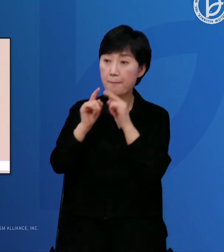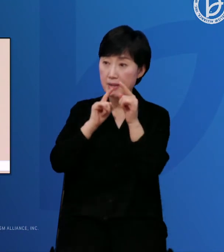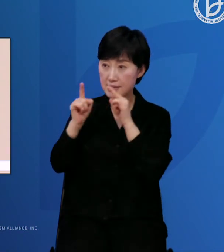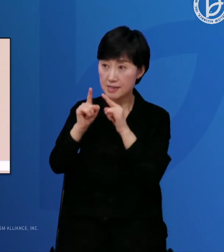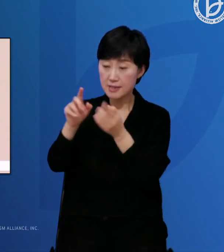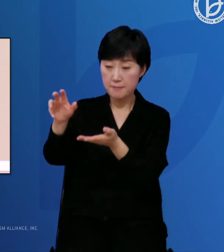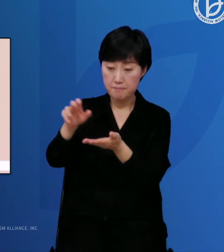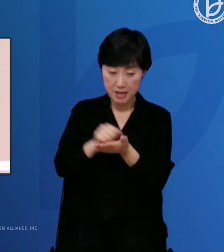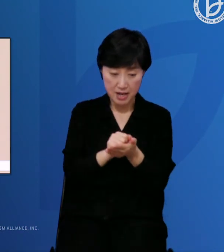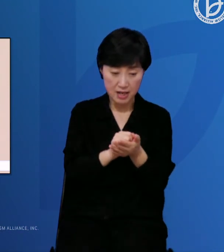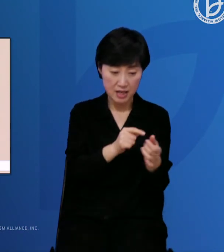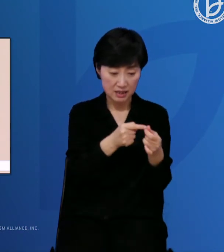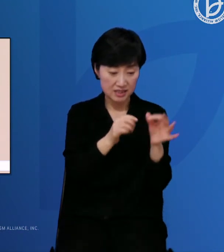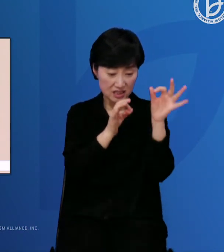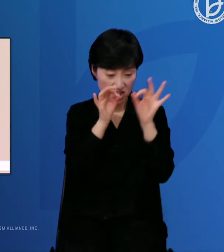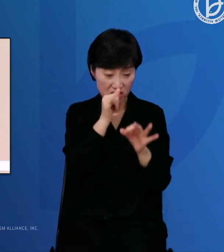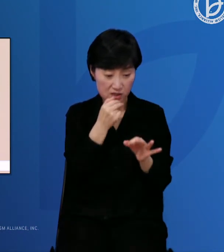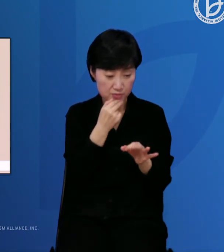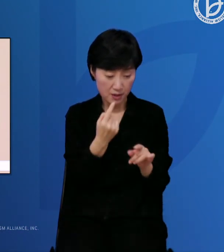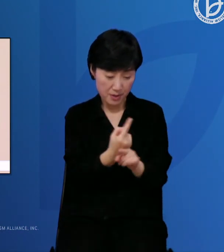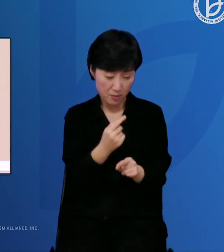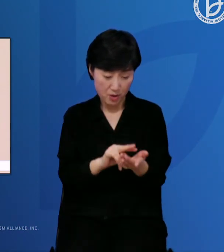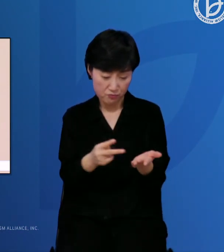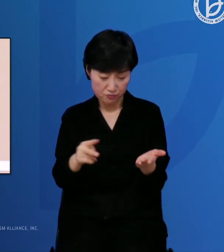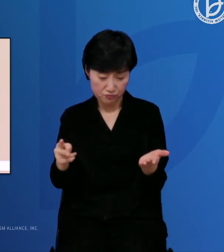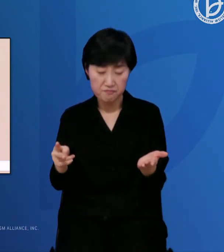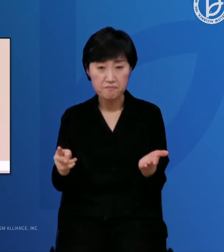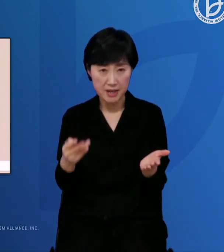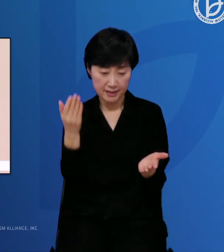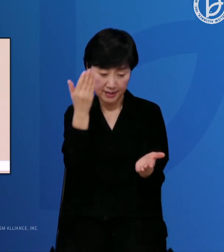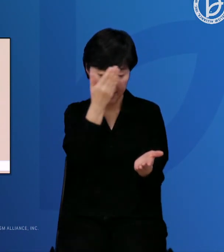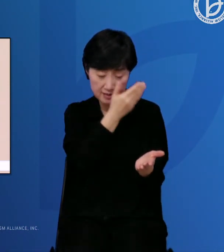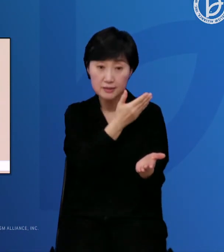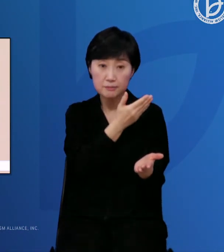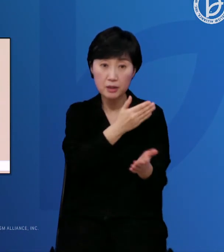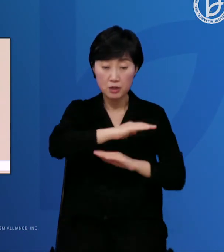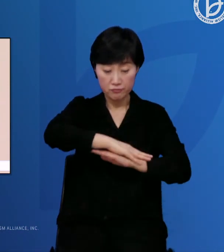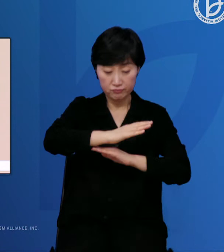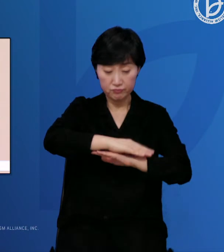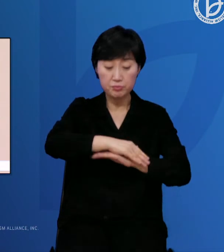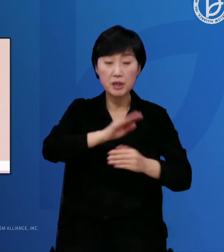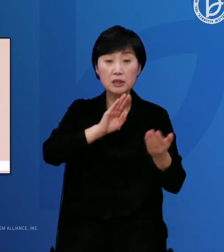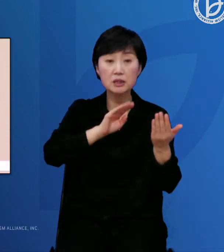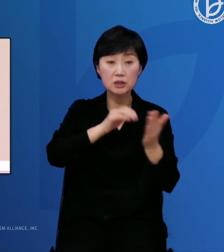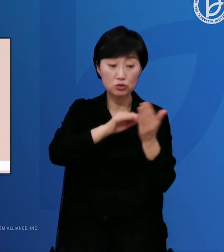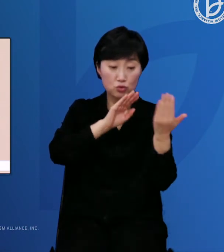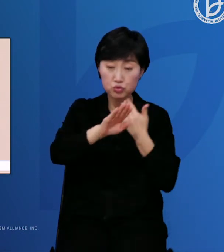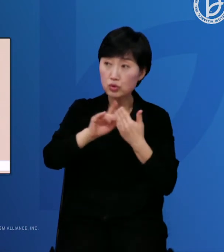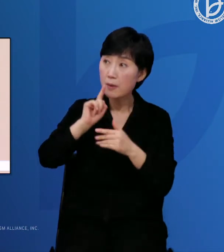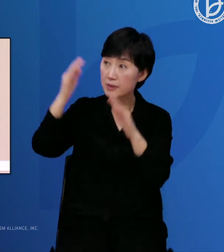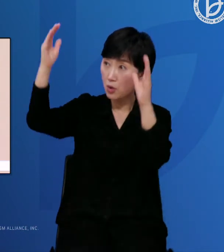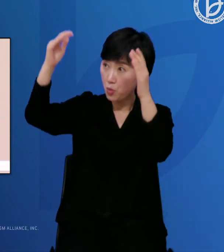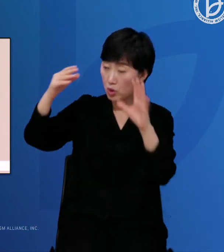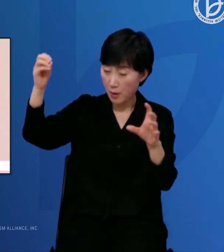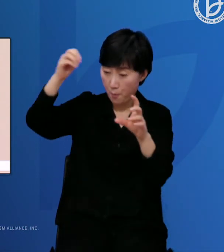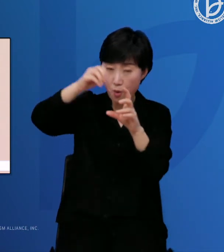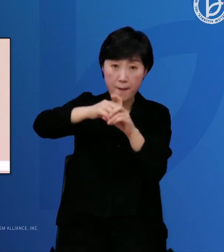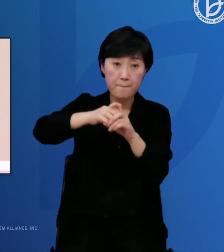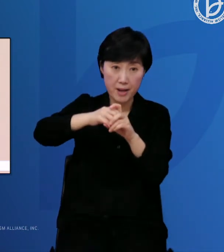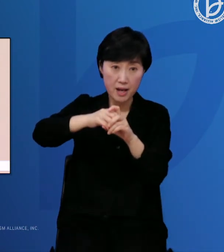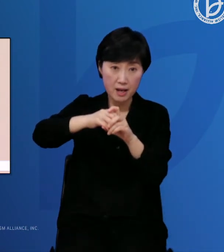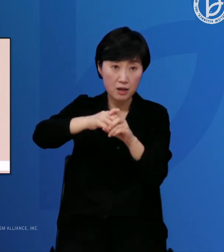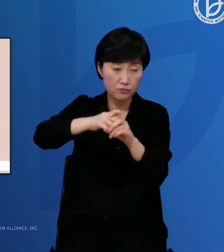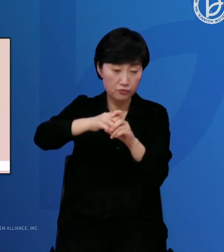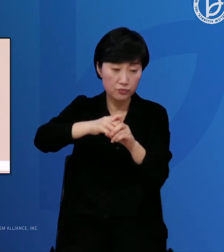중심으로 오탈자와 성경구절 오류를 수정했으며 교재가 만들어진 이후에 선포된 메시지를 모두 확인해